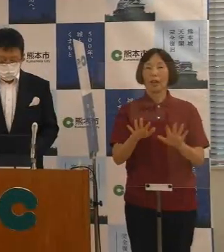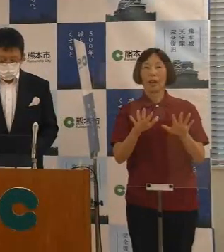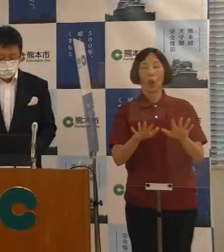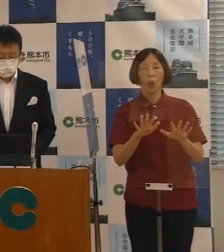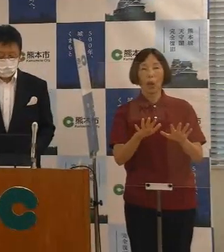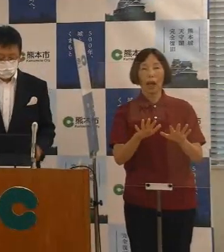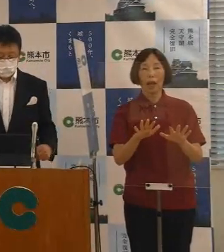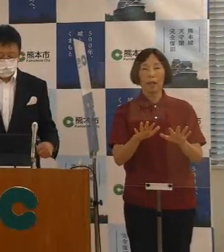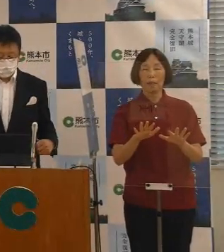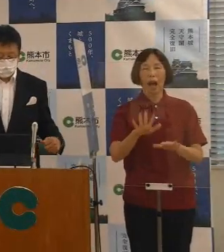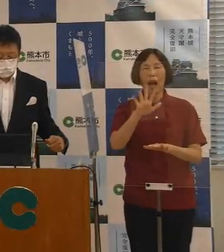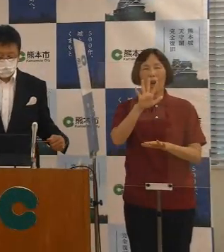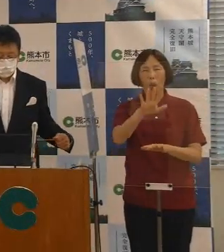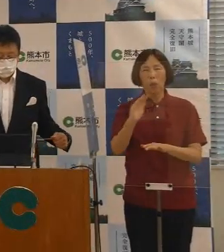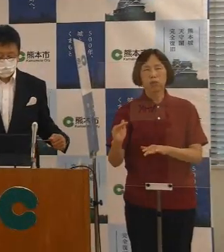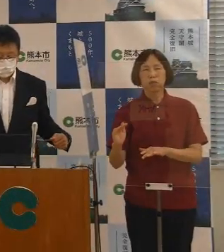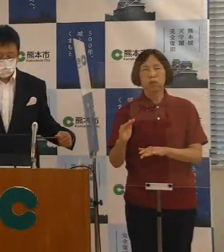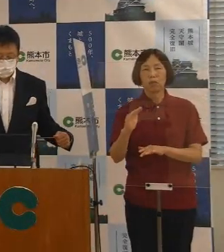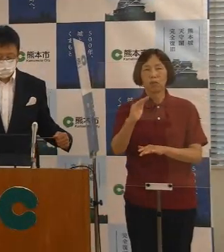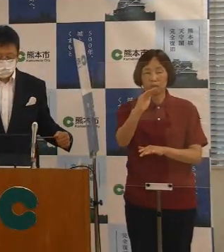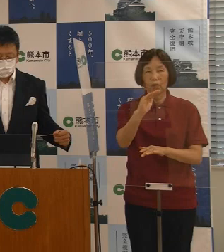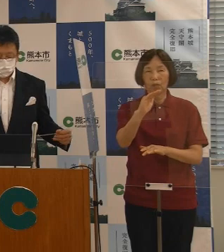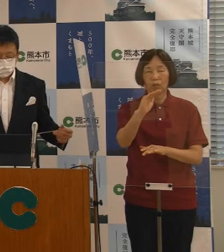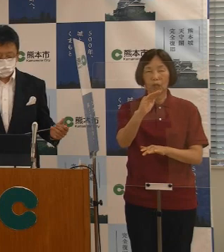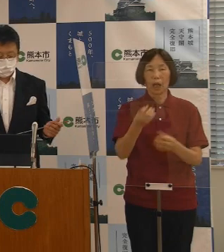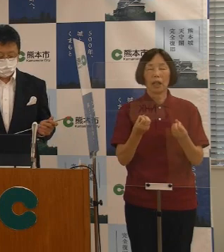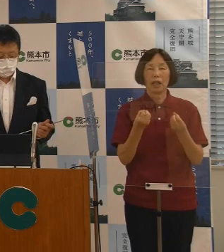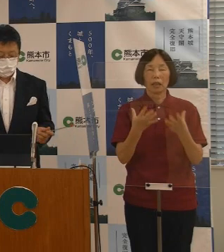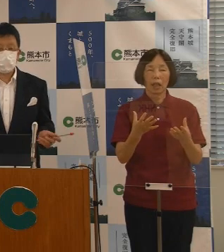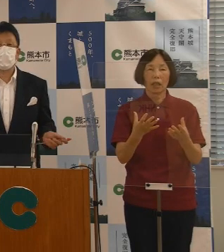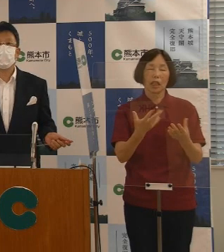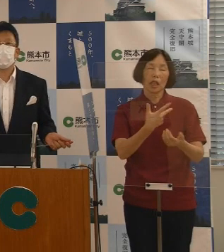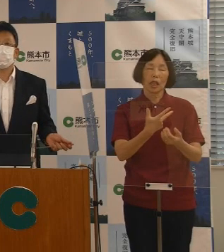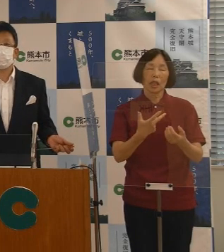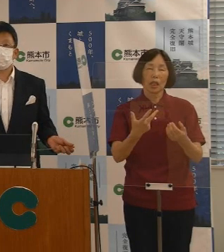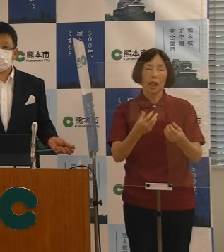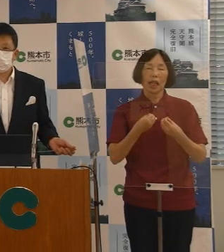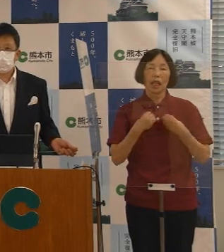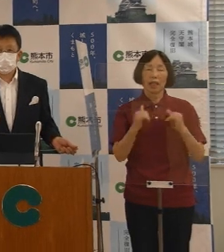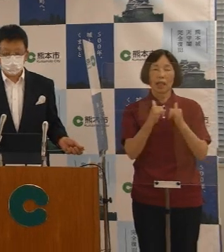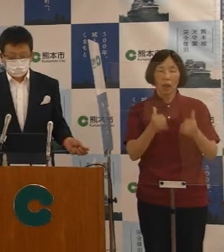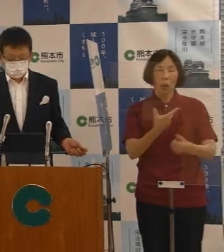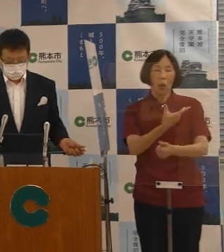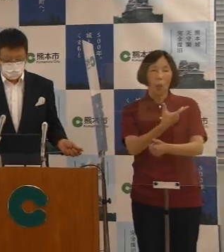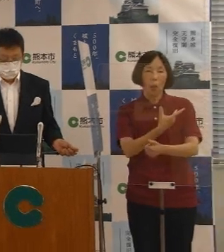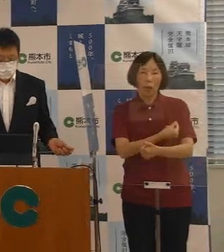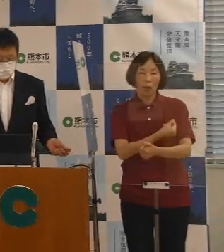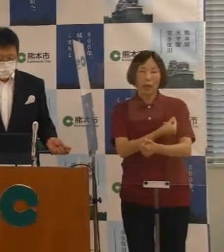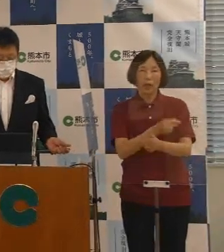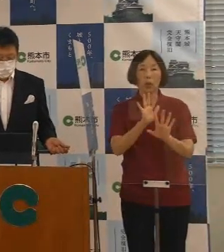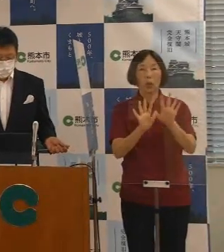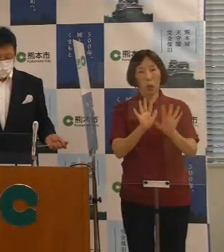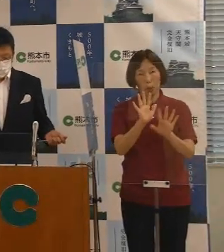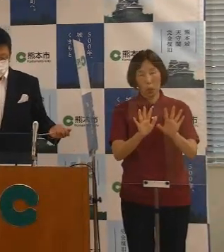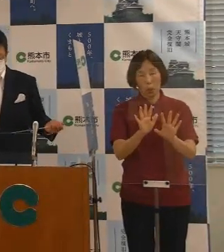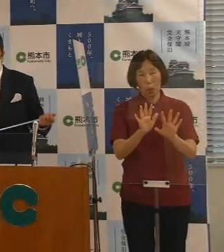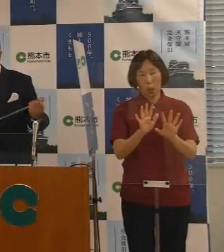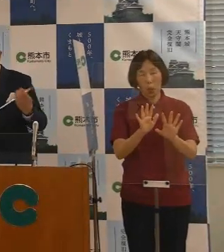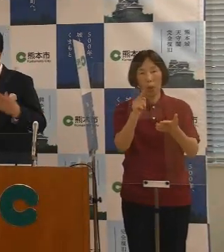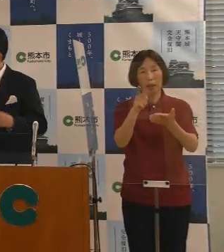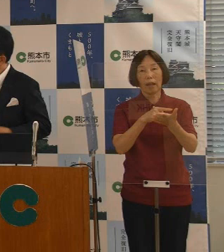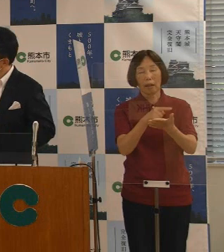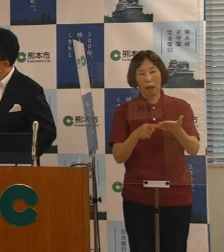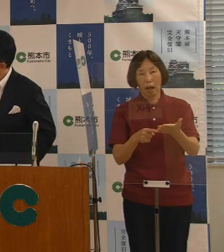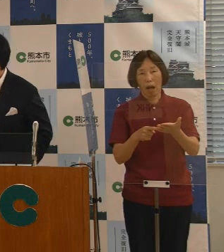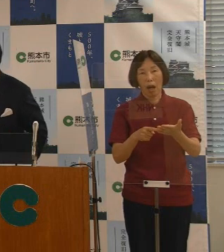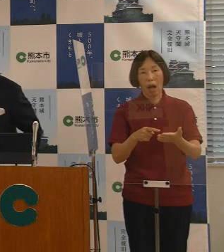第5波における新規感染者のワクチン接種状況について取りまとめを行いました。まず